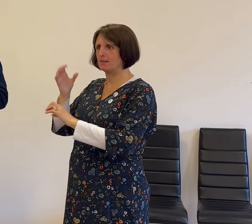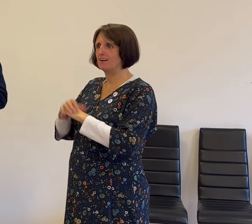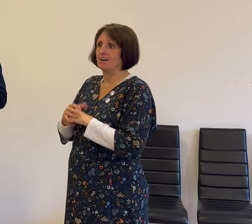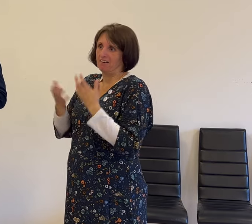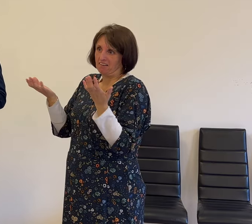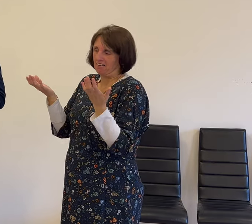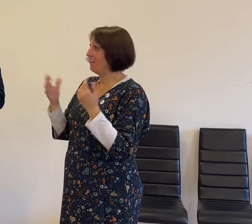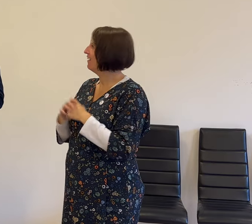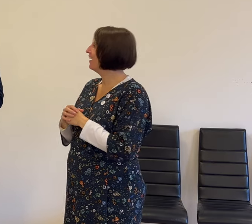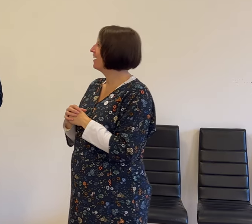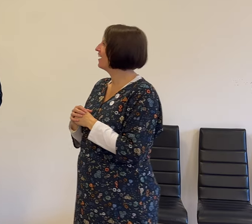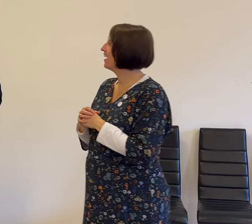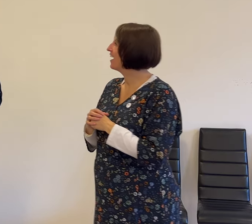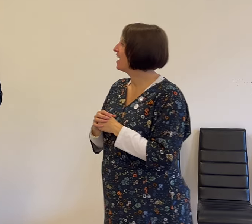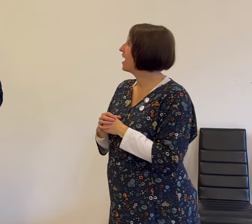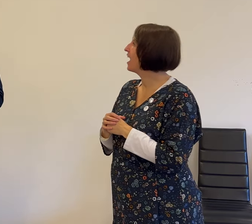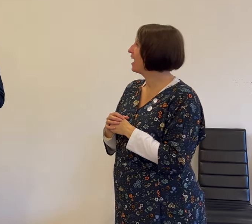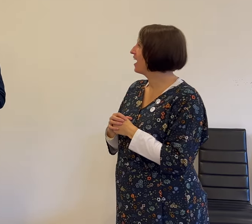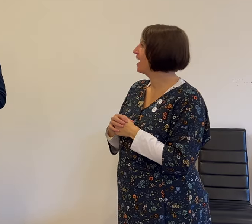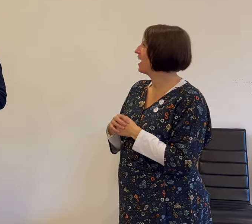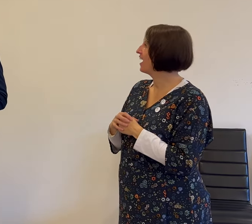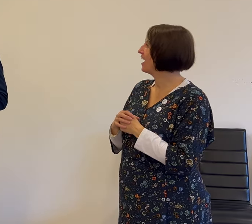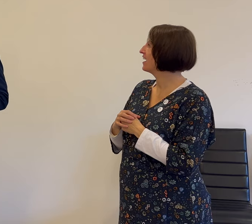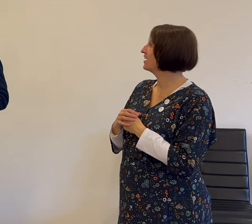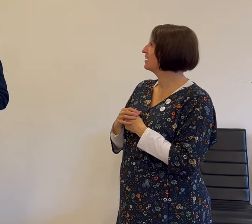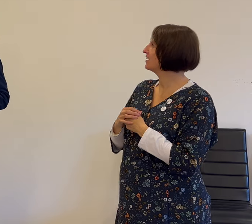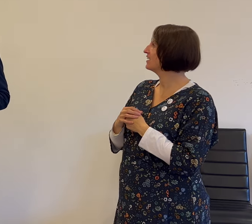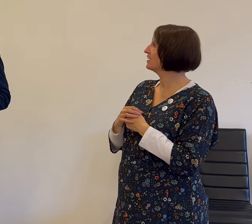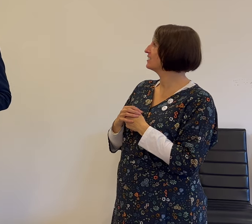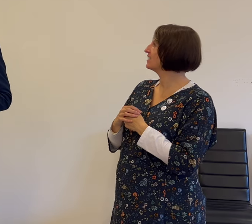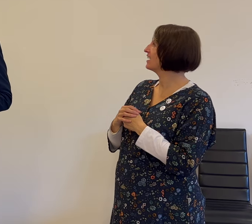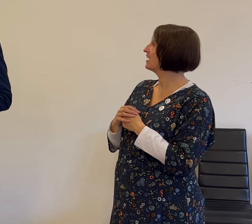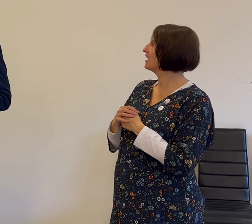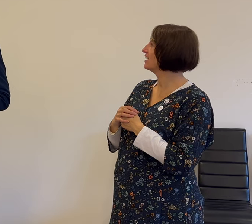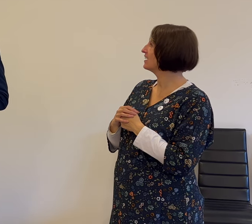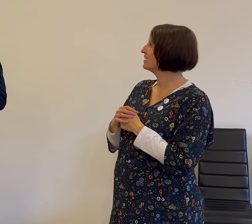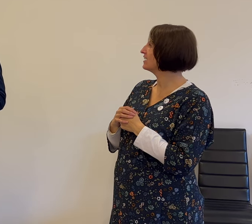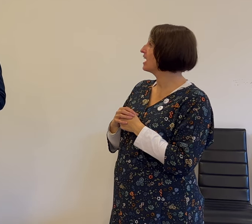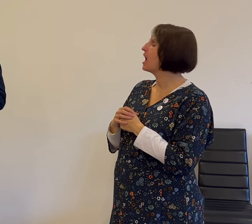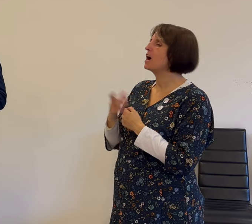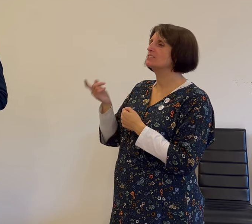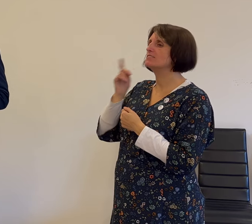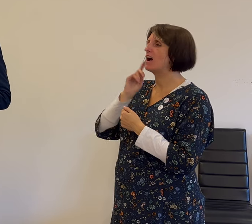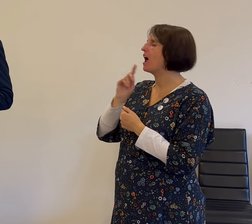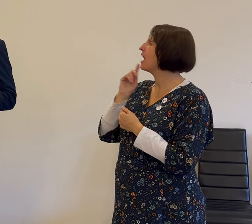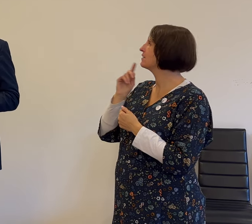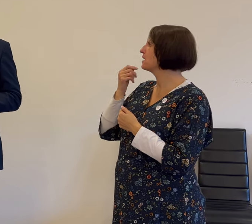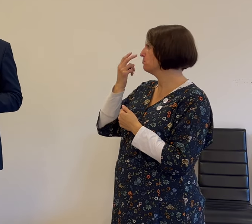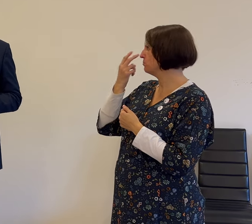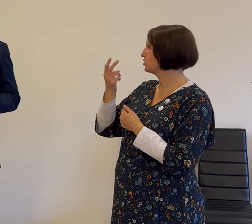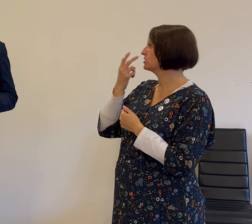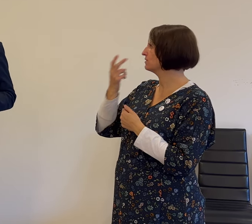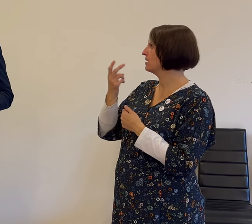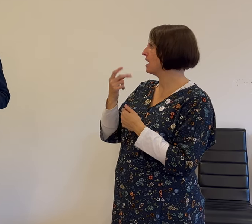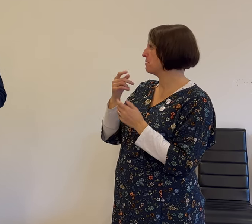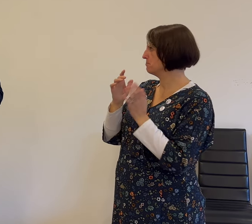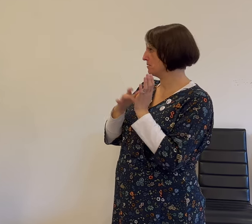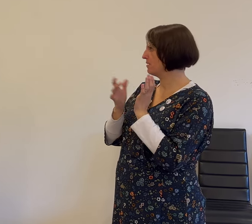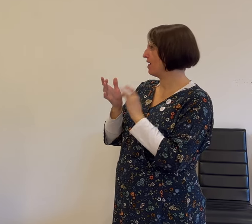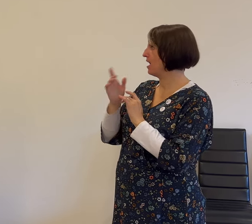A tady si vemte své Bible a schválně se podívejte, co tam máte ve svých Biblích. Doporučuji vám